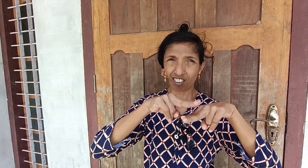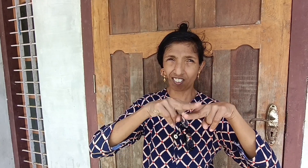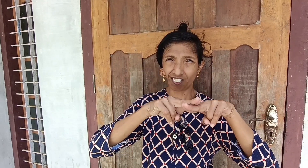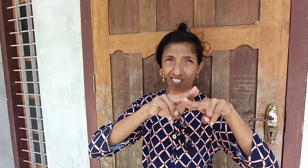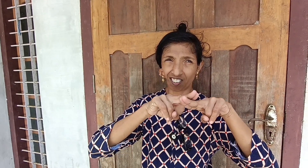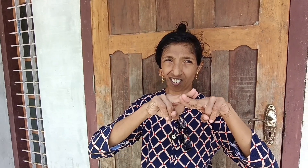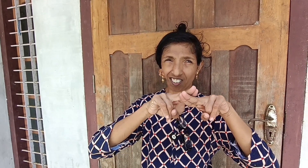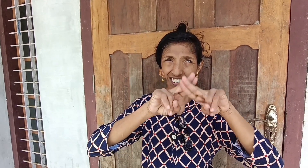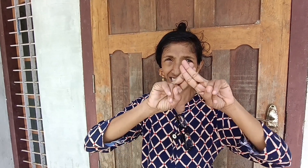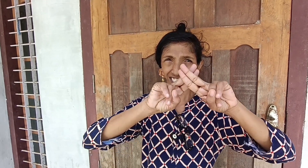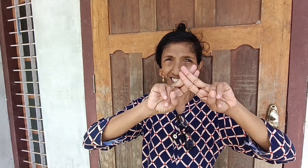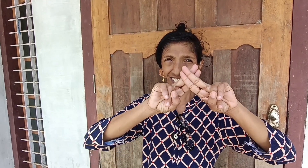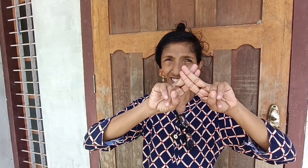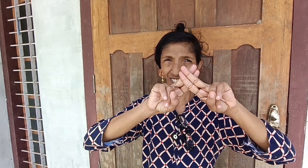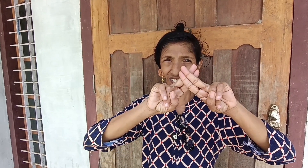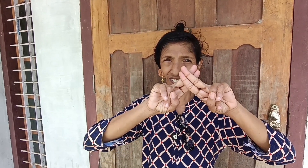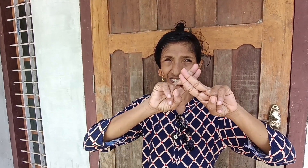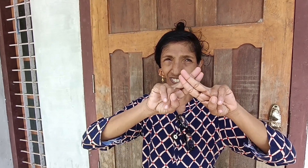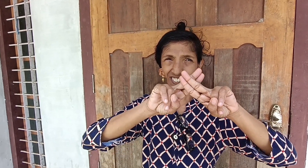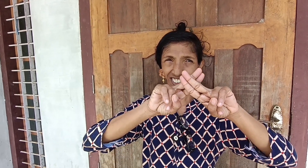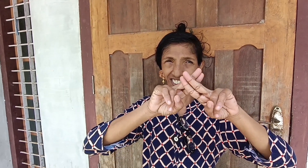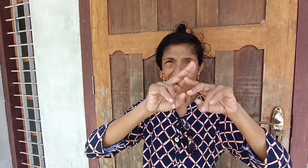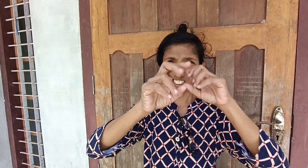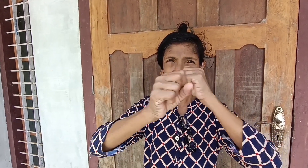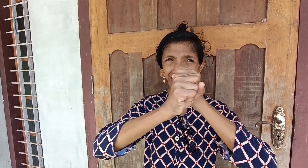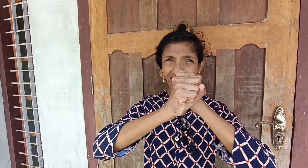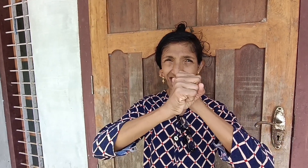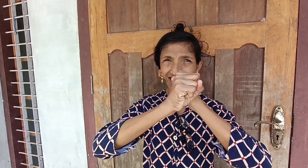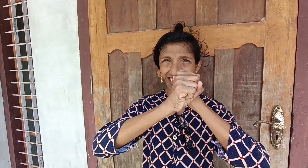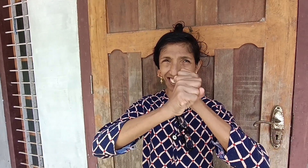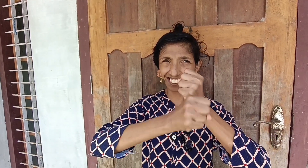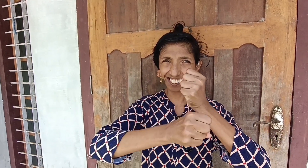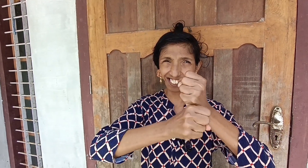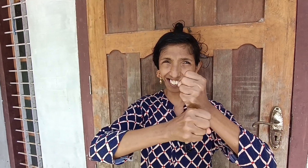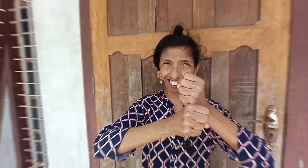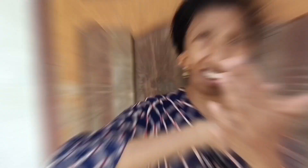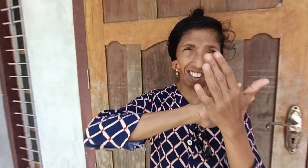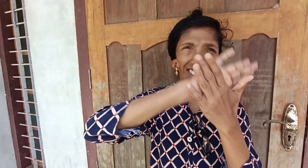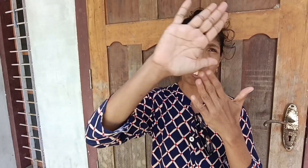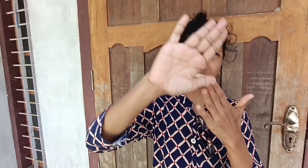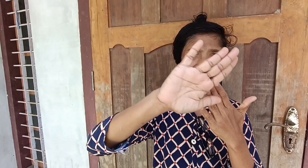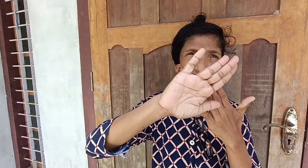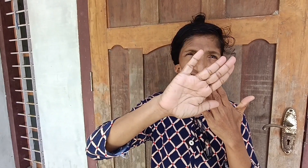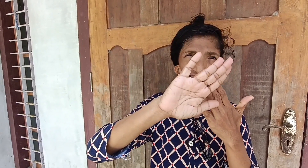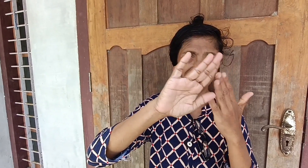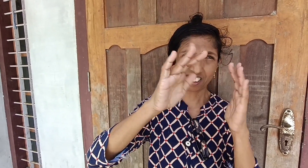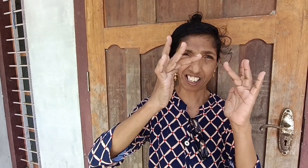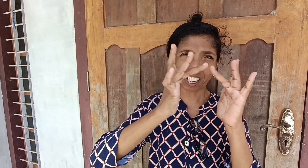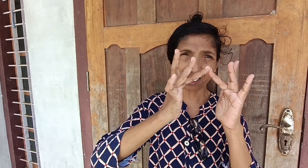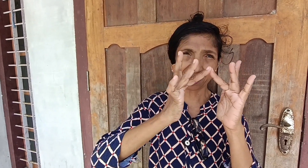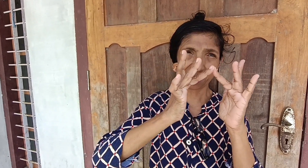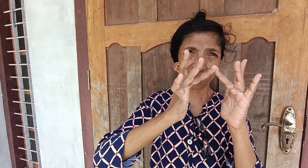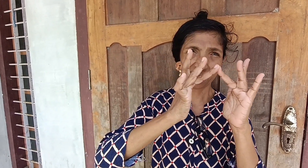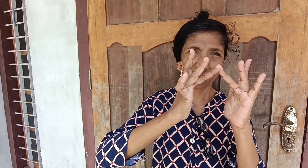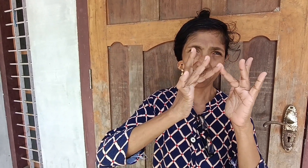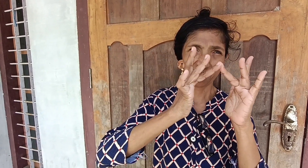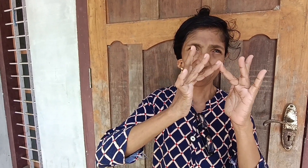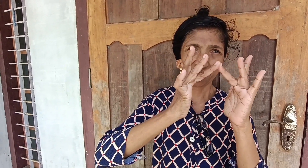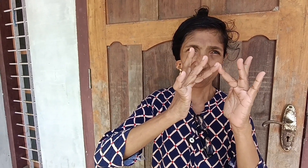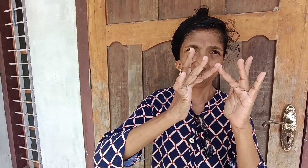എഫ് എഫ് എങ്ങനെ എങ്ങനെ മാലത്തി, ആ രണ്ട് കഴിച്ചാ ജി എച്ച് ഐ ഏതാ മറ്റേ